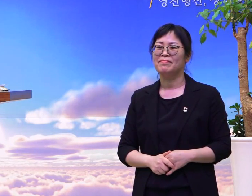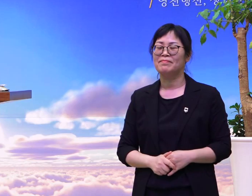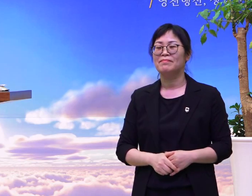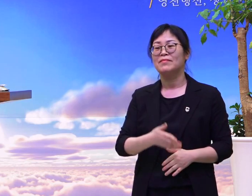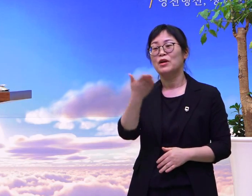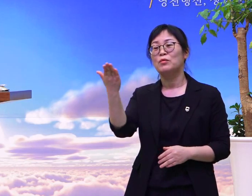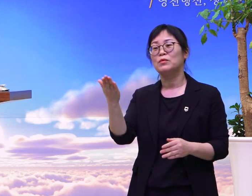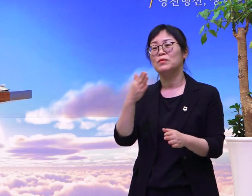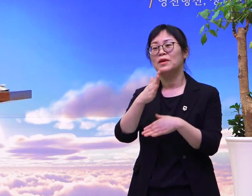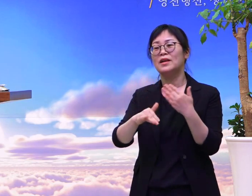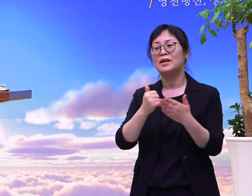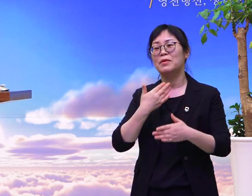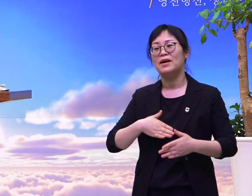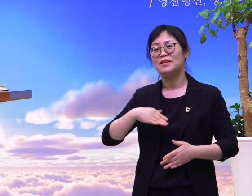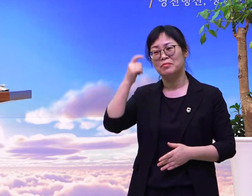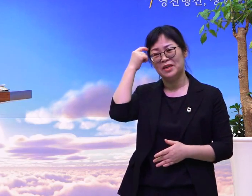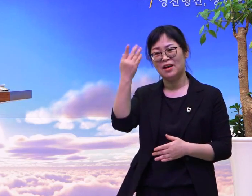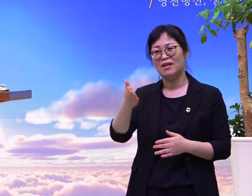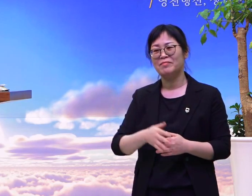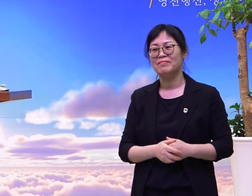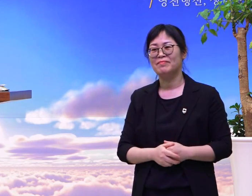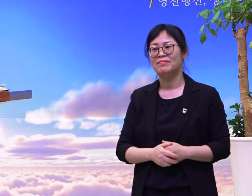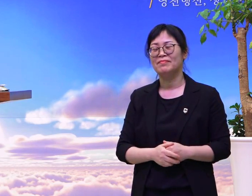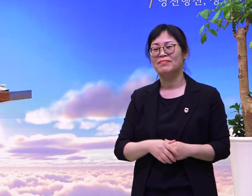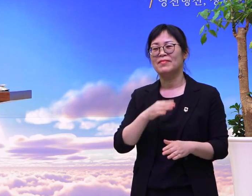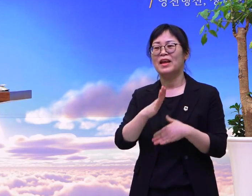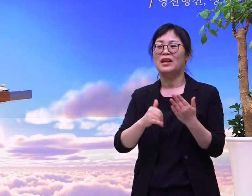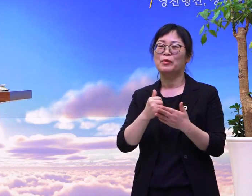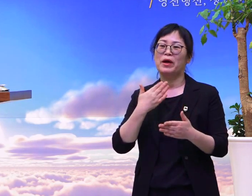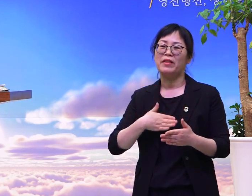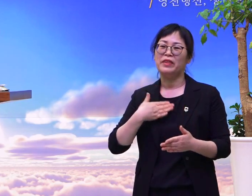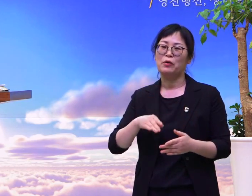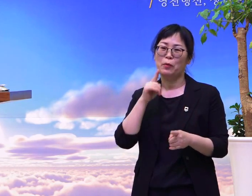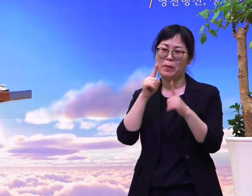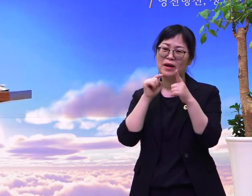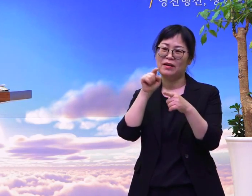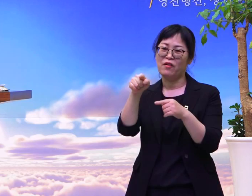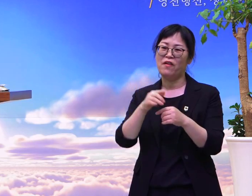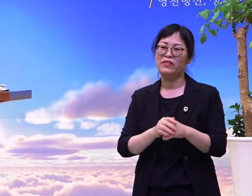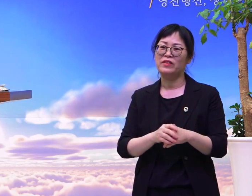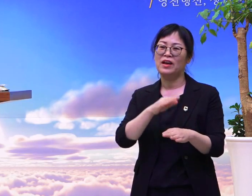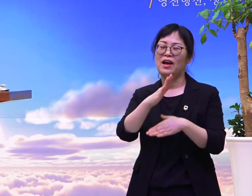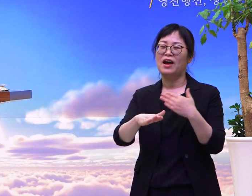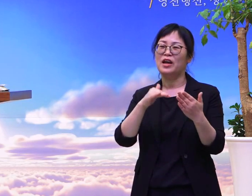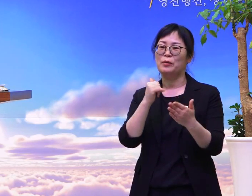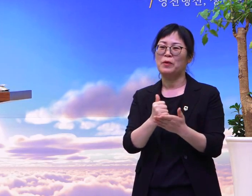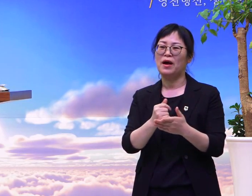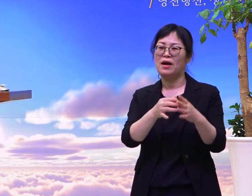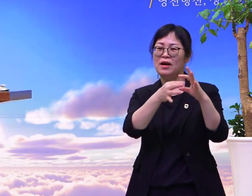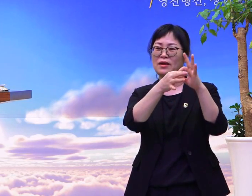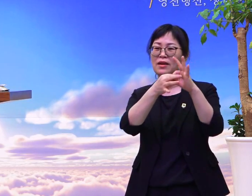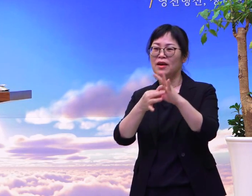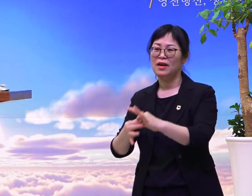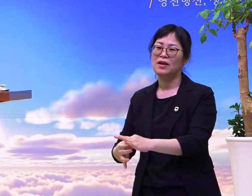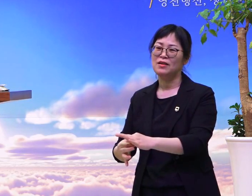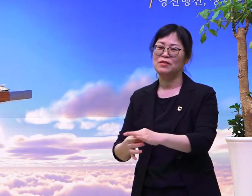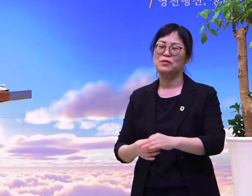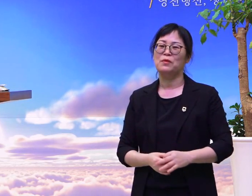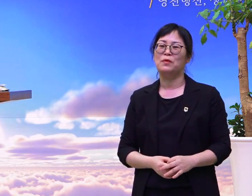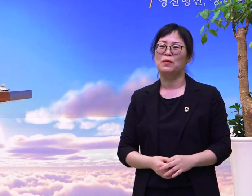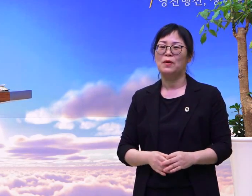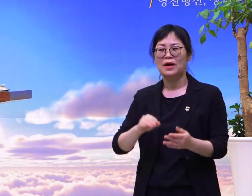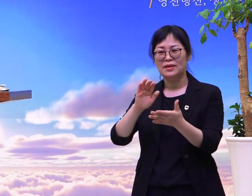여러분, 하나님을 아십니까? 하나님을 안다고 하는 것은 하나님과 지속적으로,